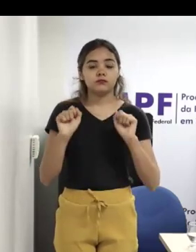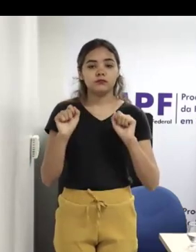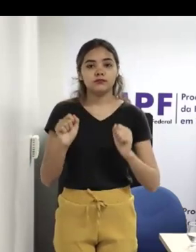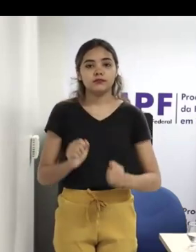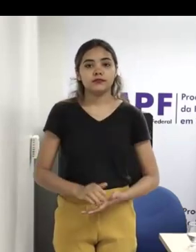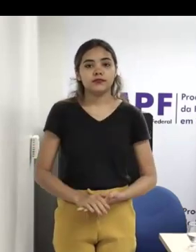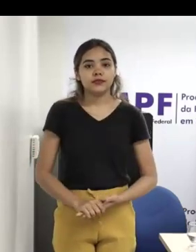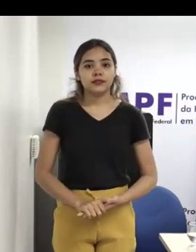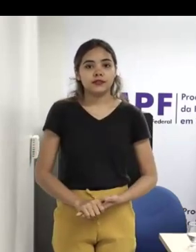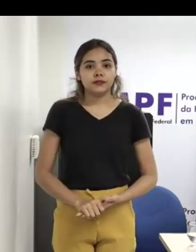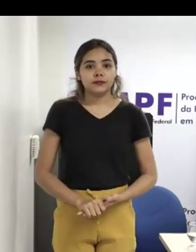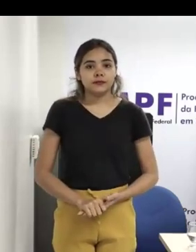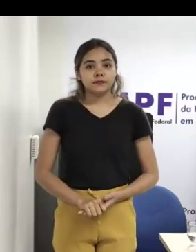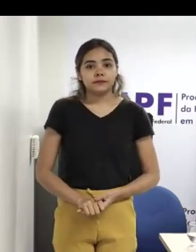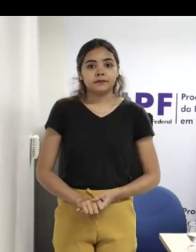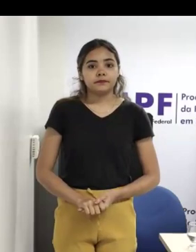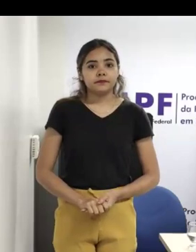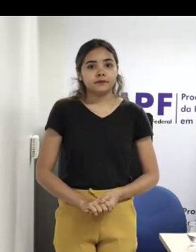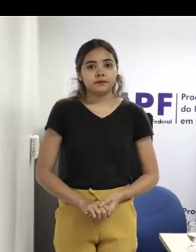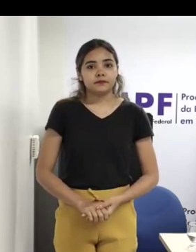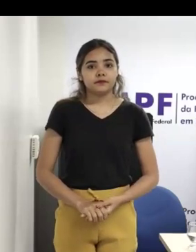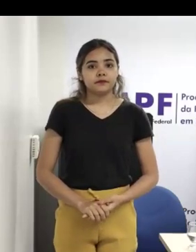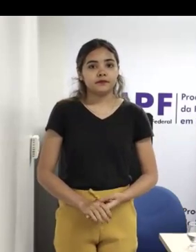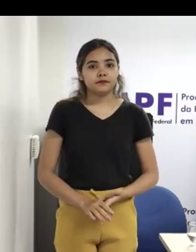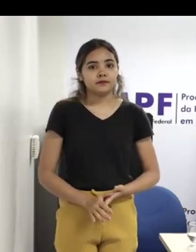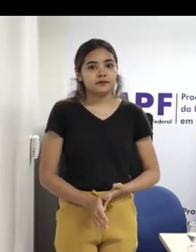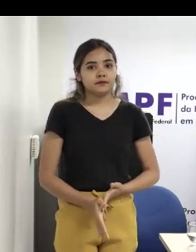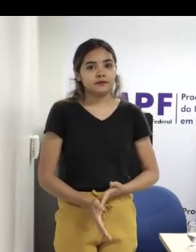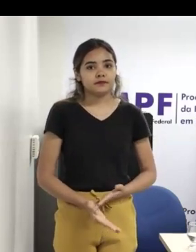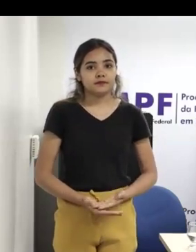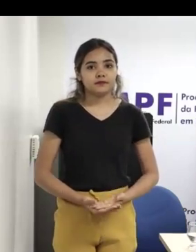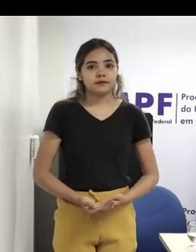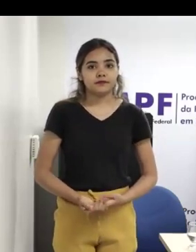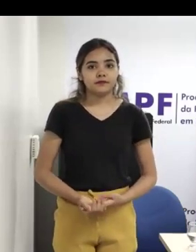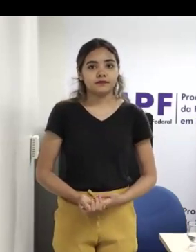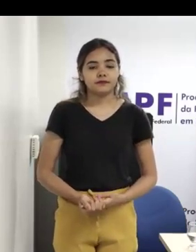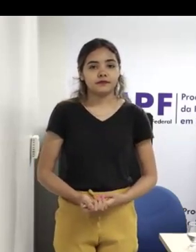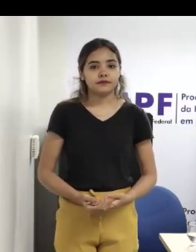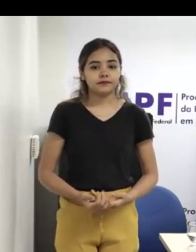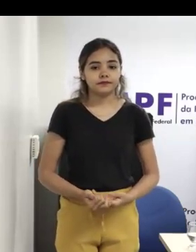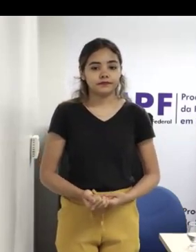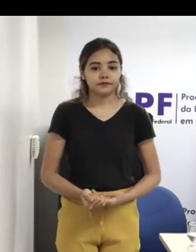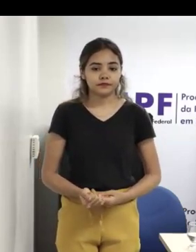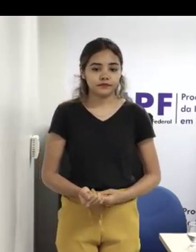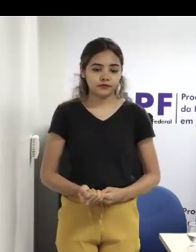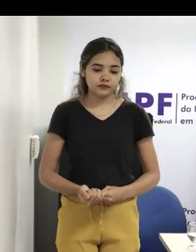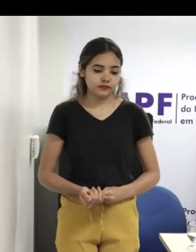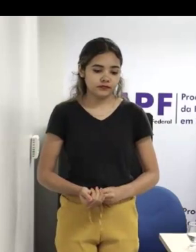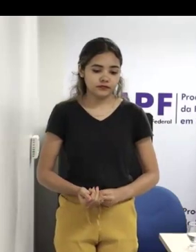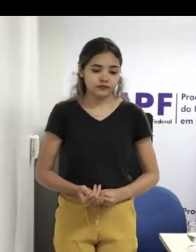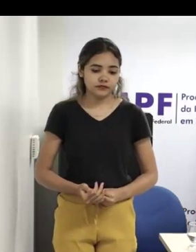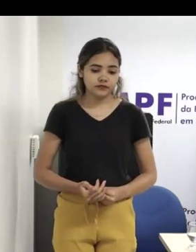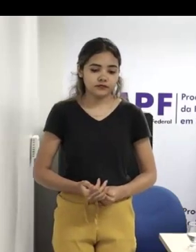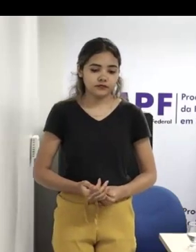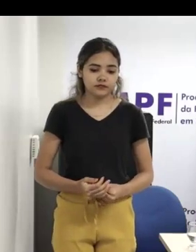polícia civil encaminha para PF e vice-versa eh entre os Ministérios públicos eh quanto ao ao crime de da a